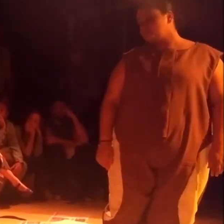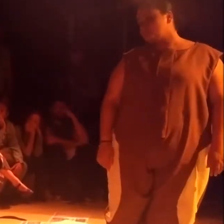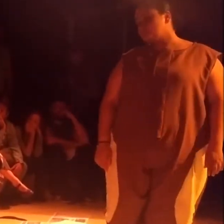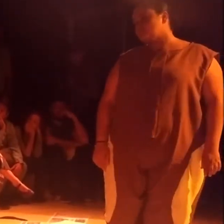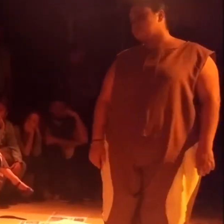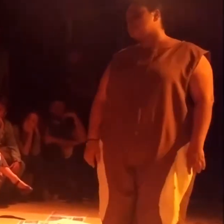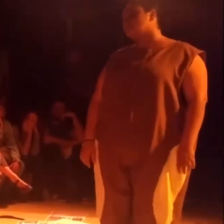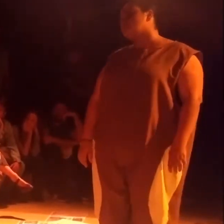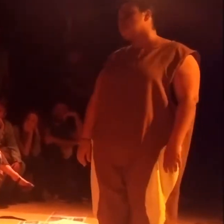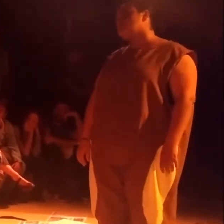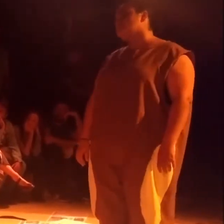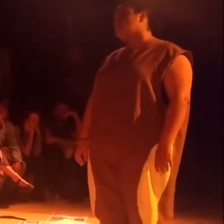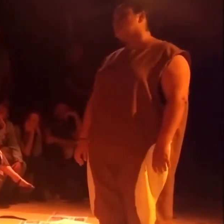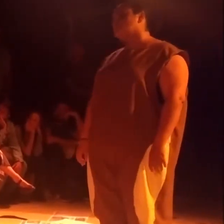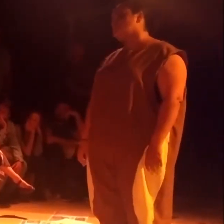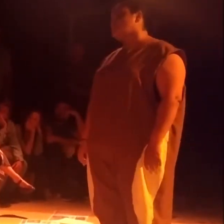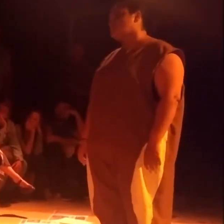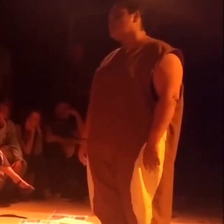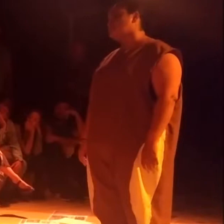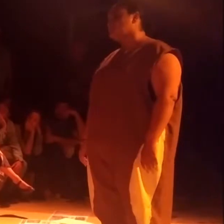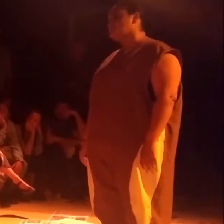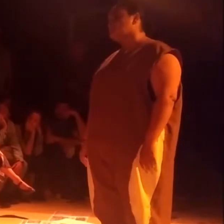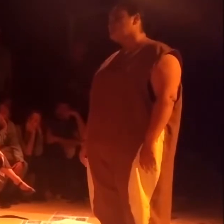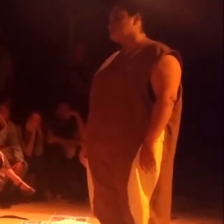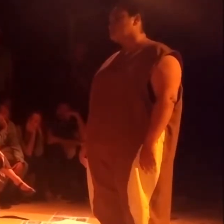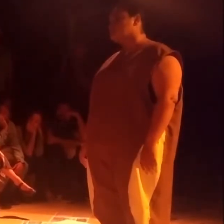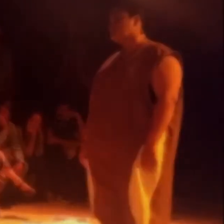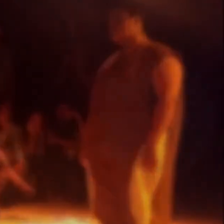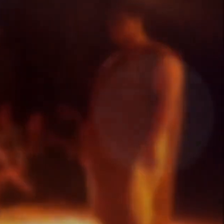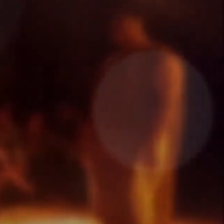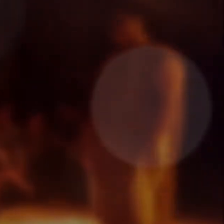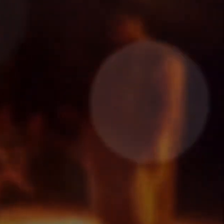isso pode deixar o senhor em maus munições.